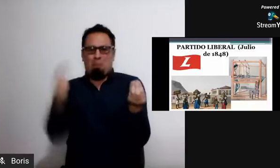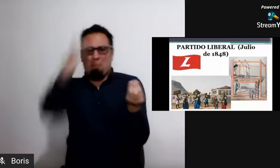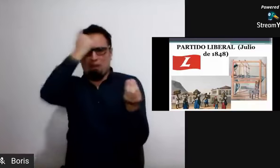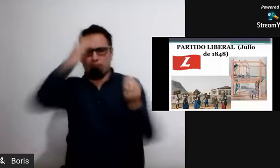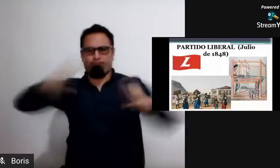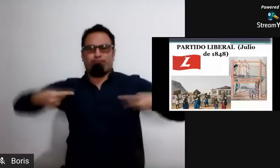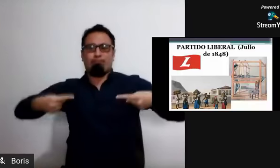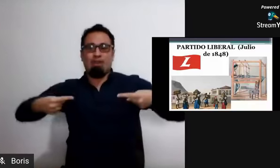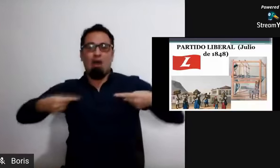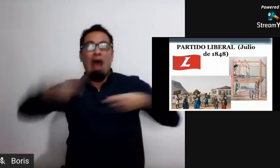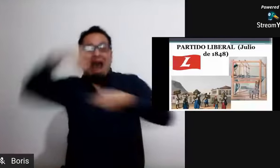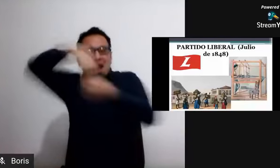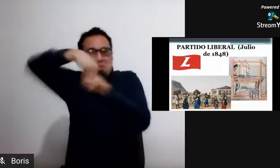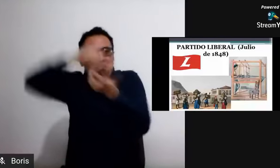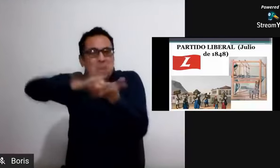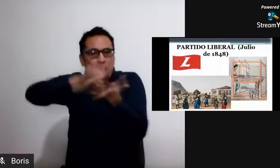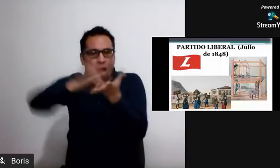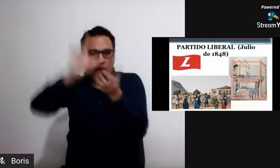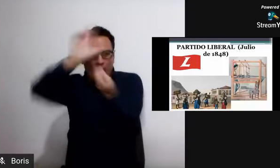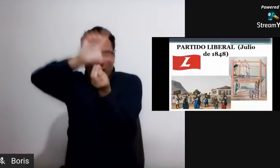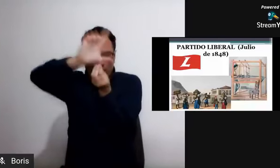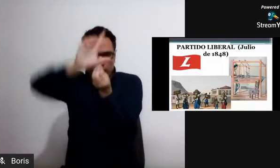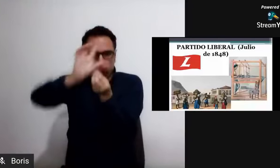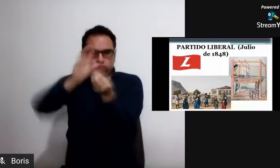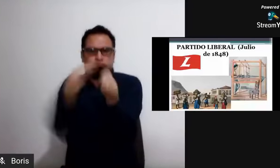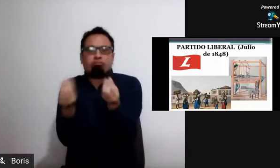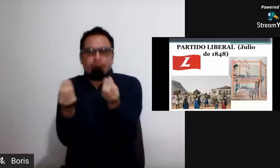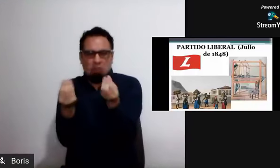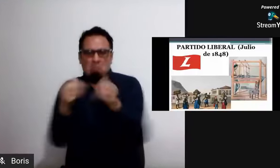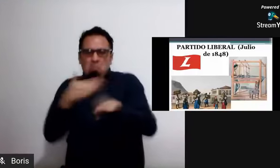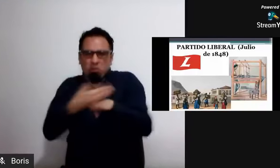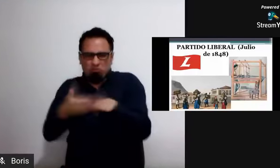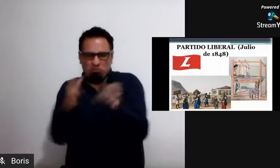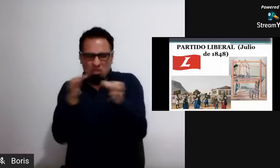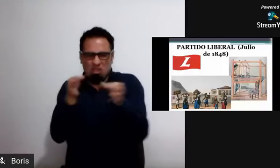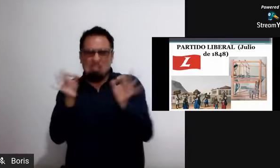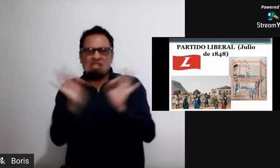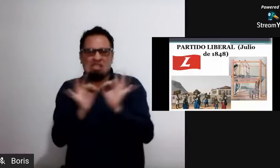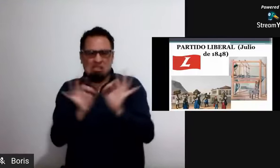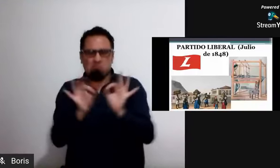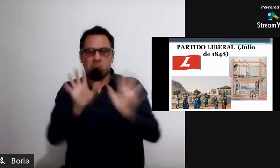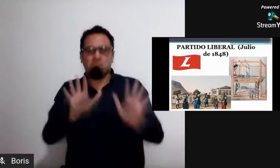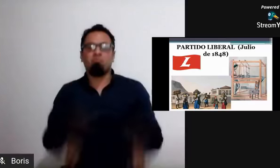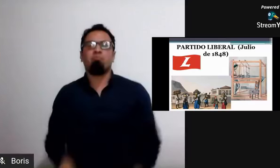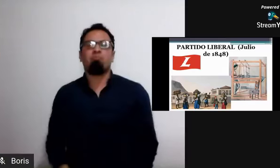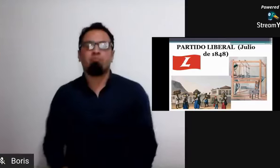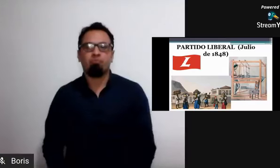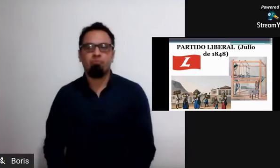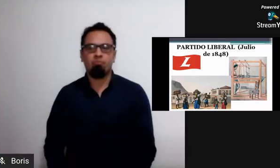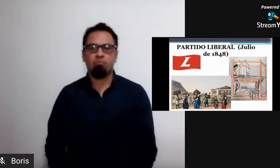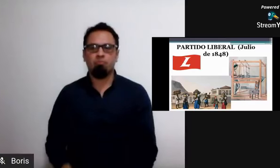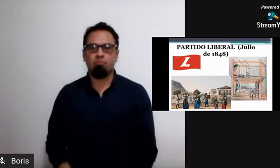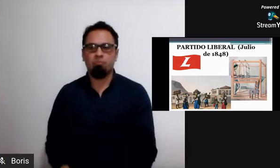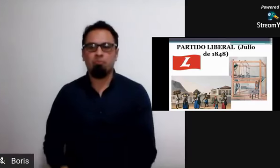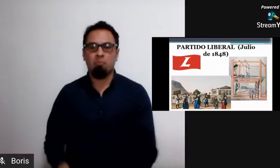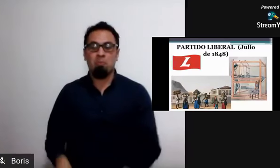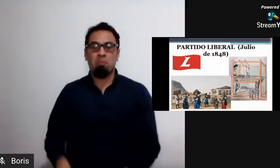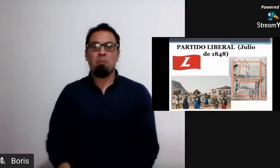Más adelante voy a mencionarles entonces cómo empiezan a surgir todas estas disputas que se dan entre los que